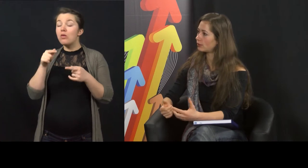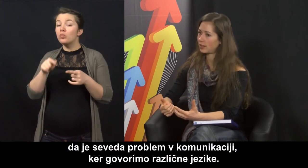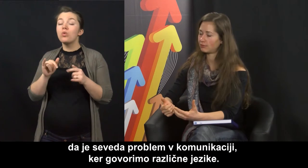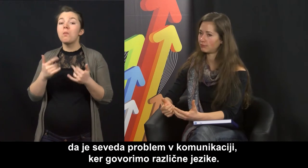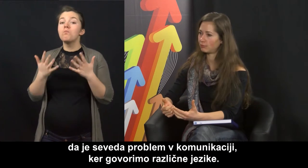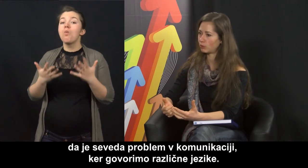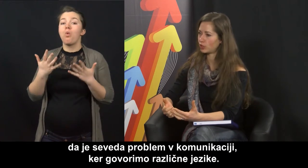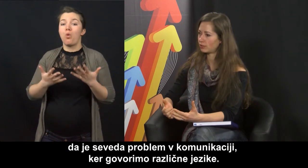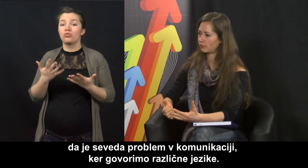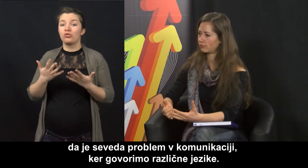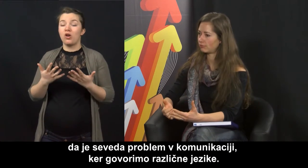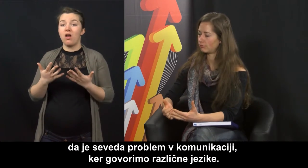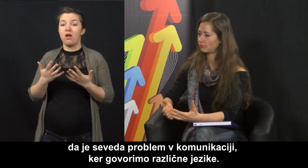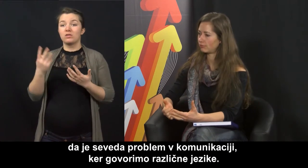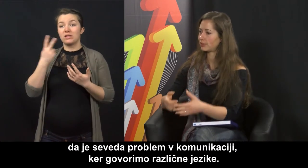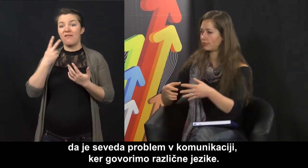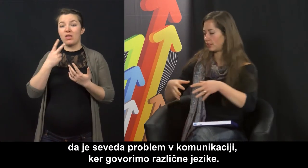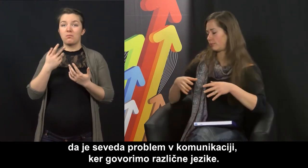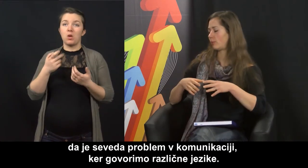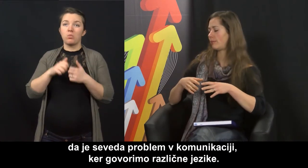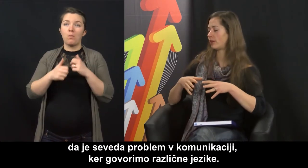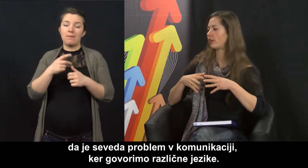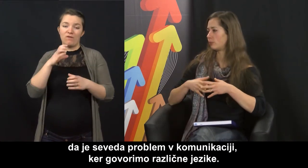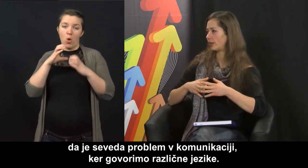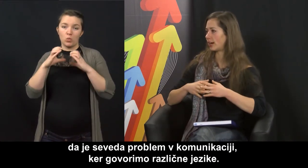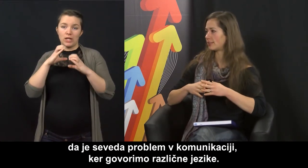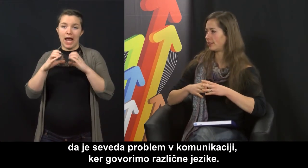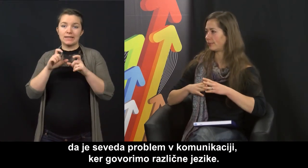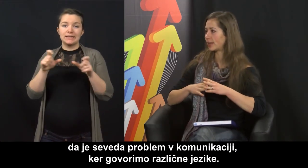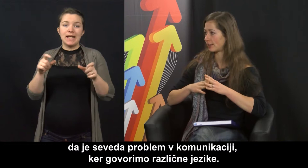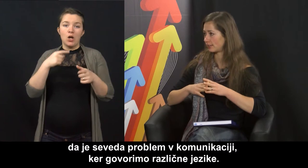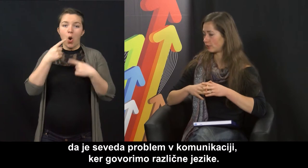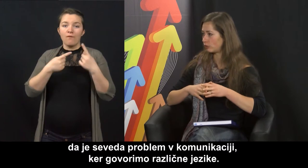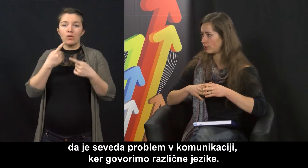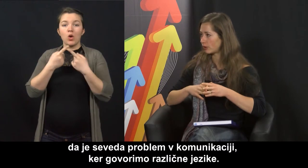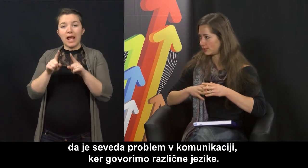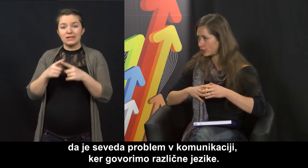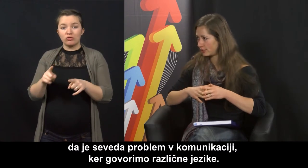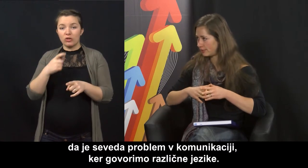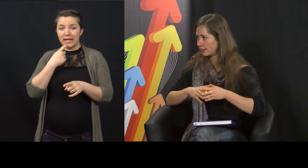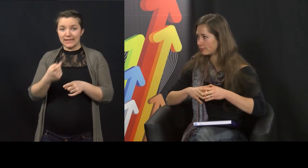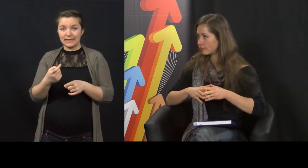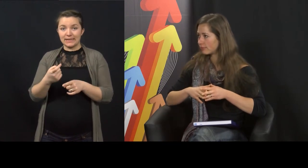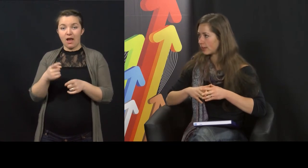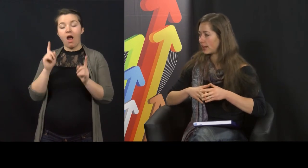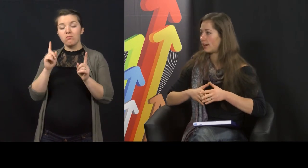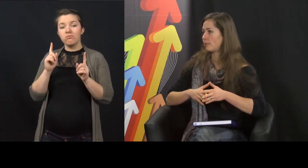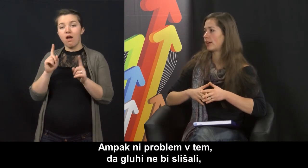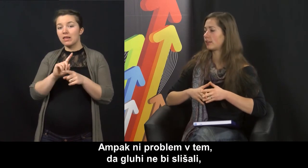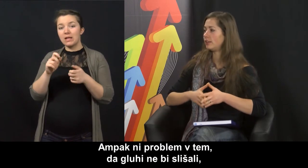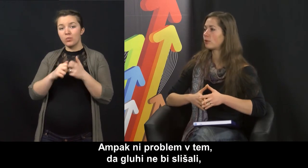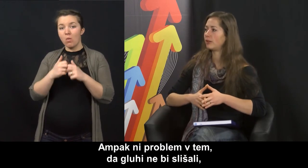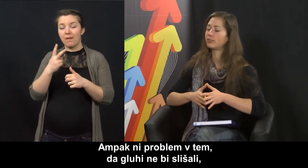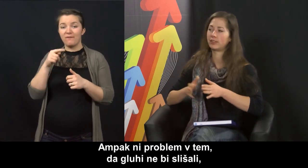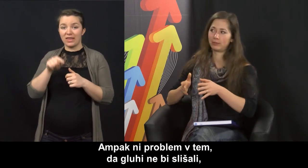je to, da mogoče, seveda problem je v komunikaciji, ker govorimo različne jezike.